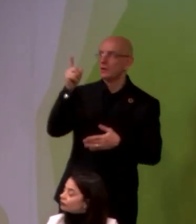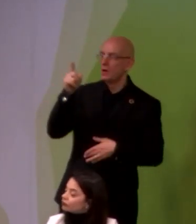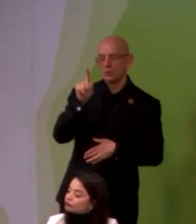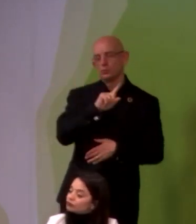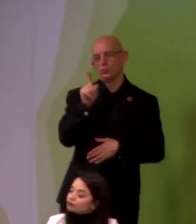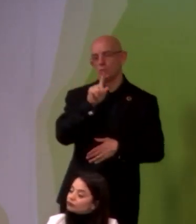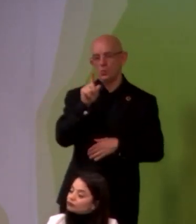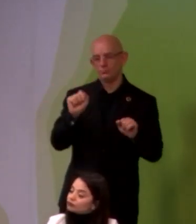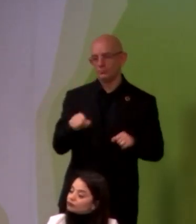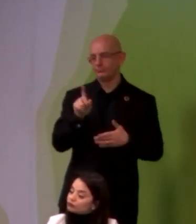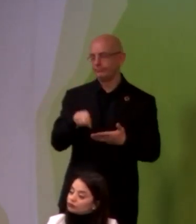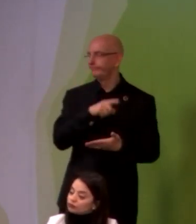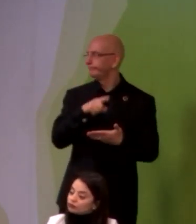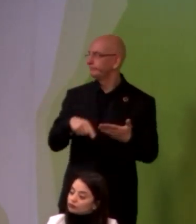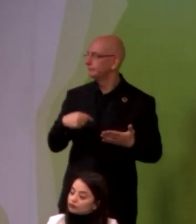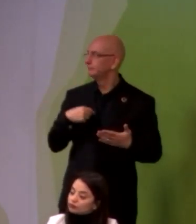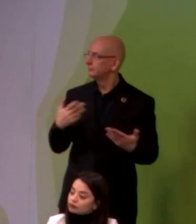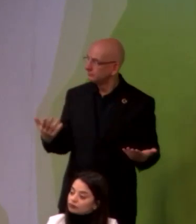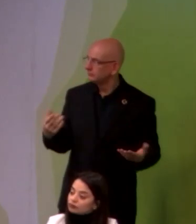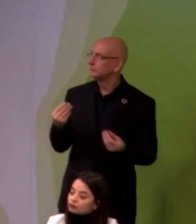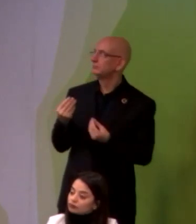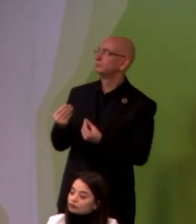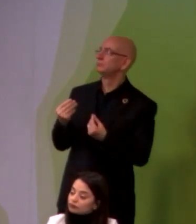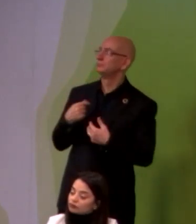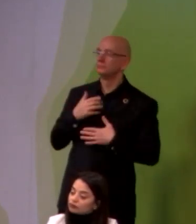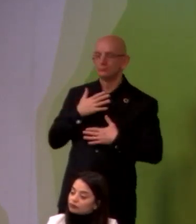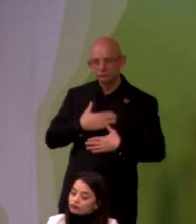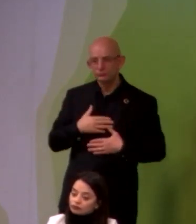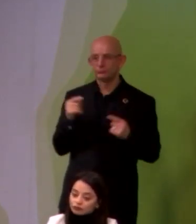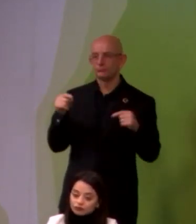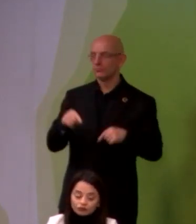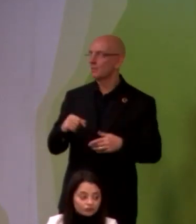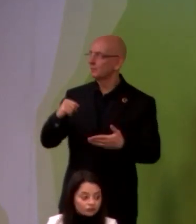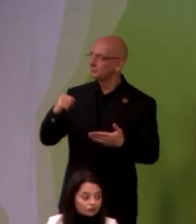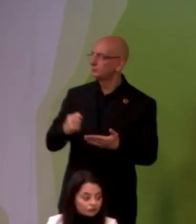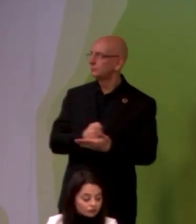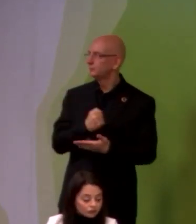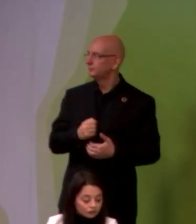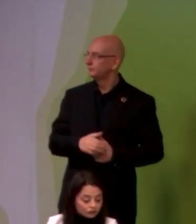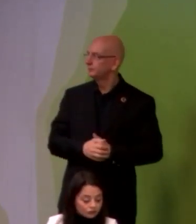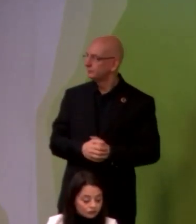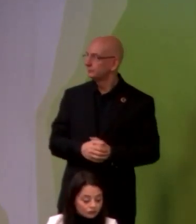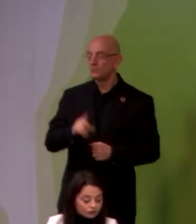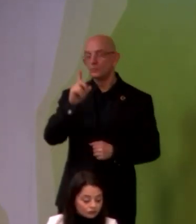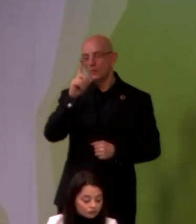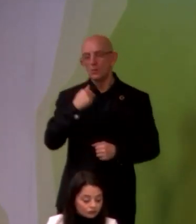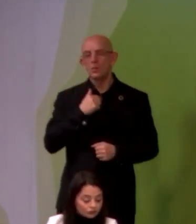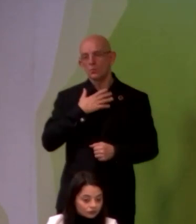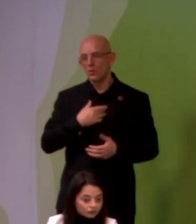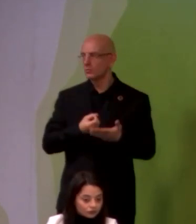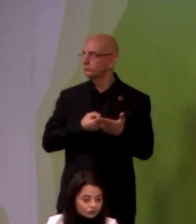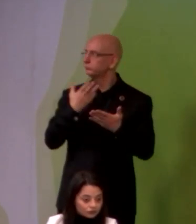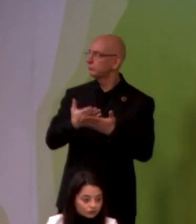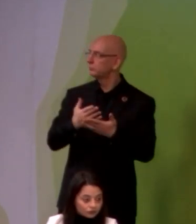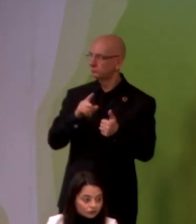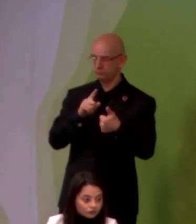la référence, c'est pas ma volonté, c'est la manque de visa. Mais je